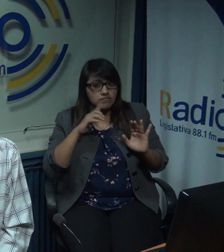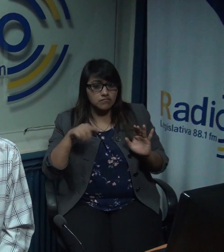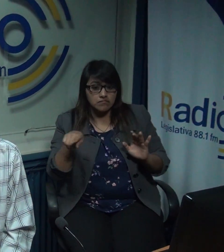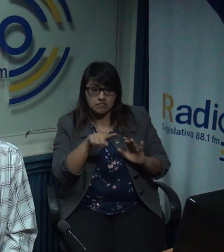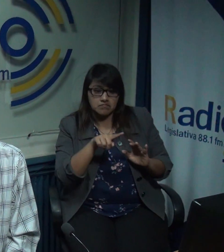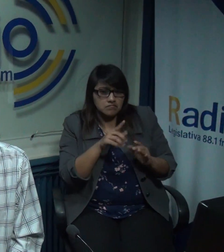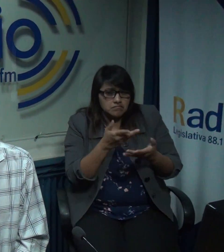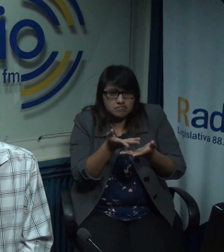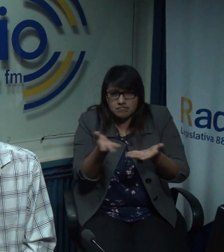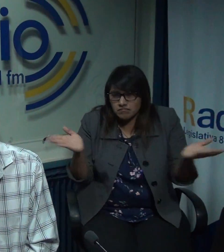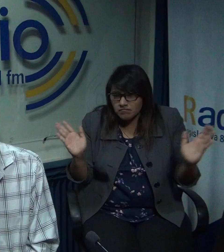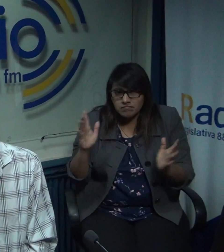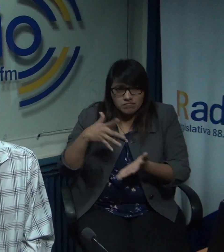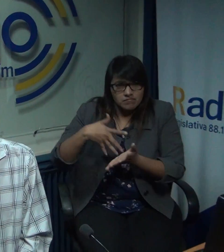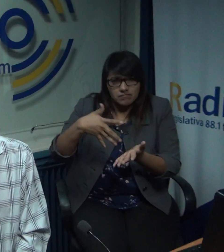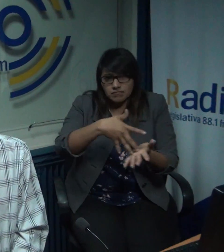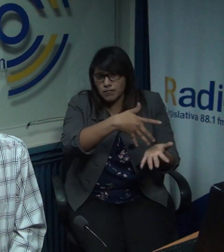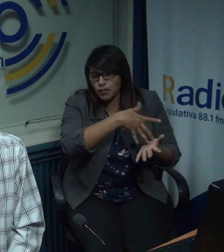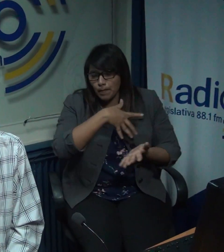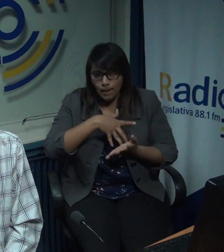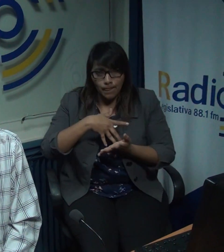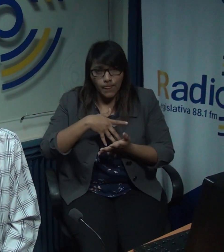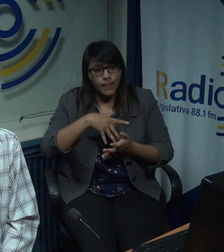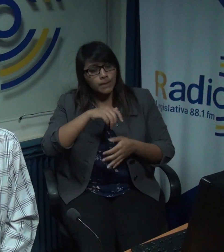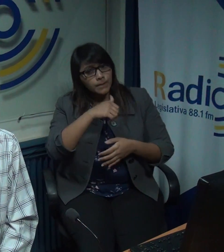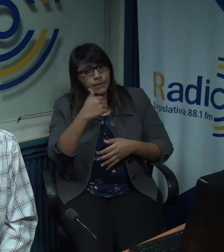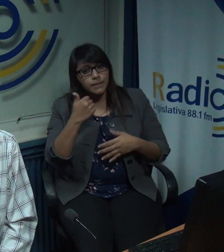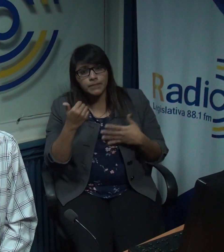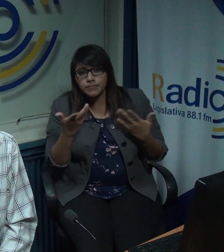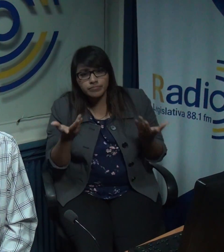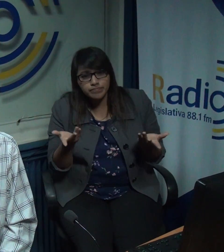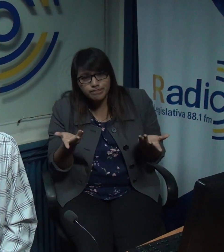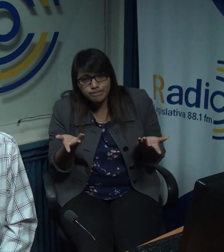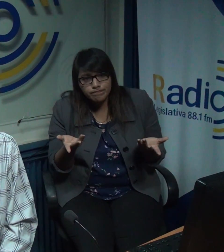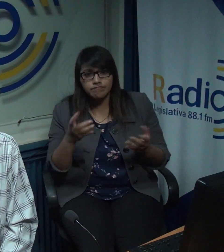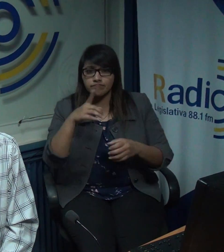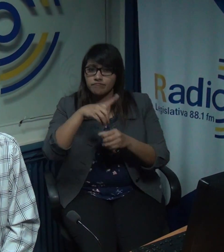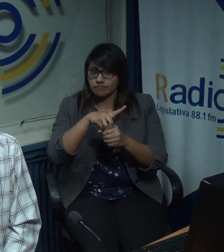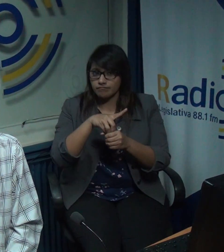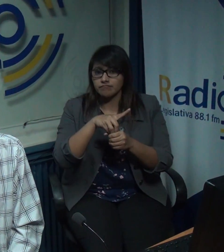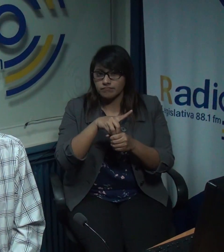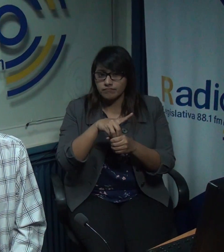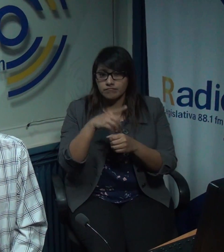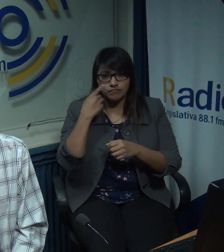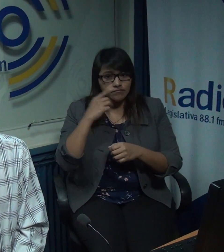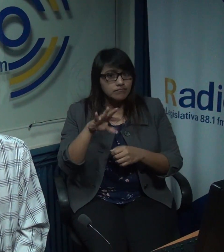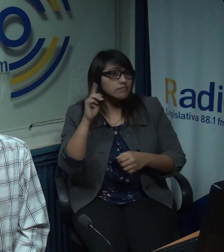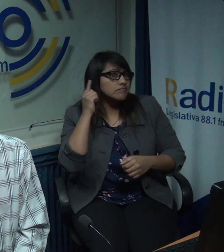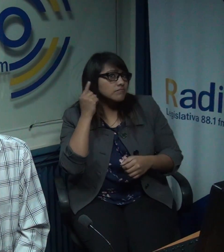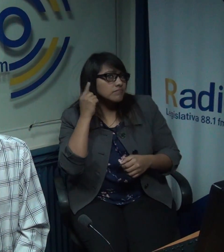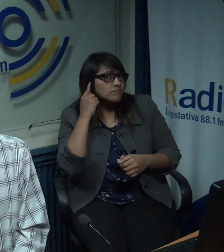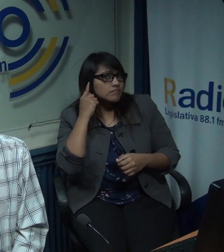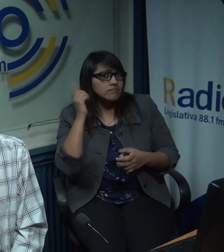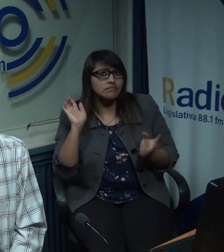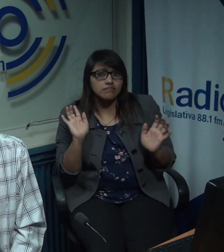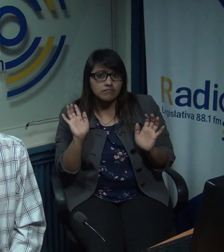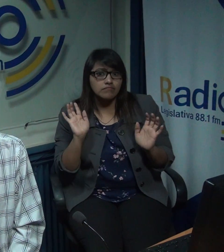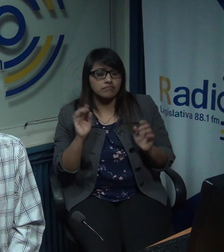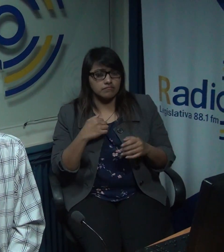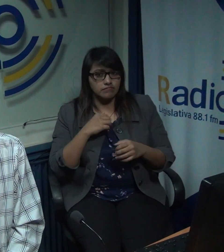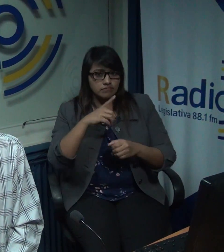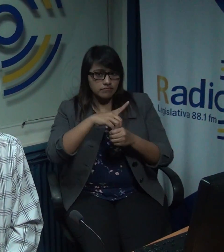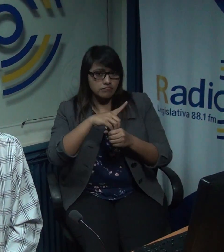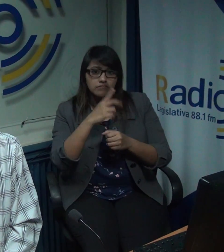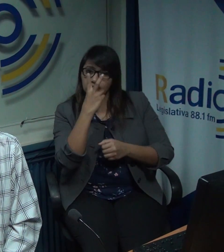como cualquier parte de la población que tiene otras discapacidades como la auditiva, como la